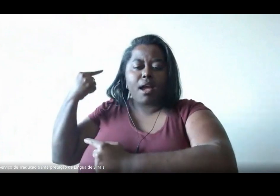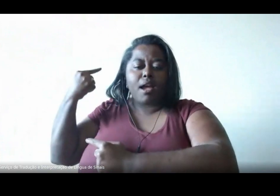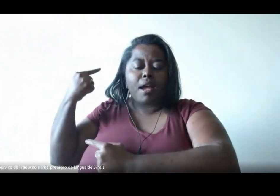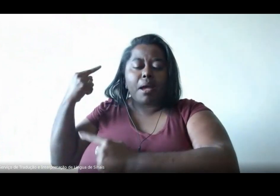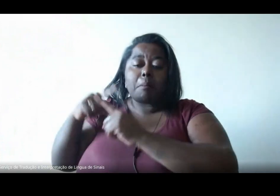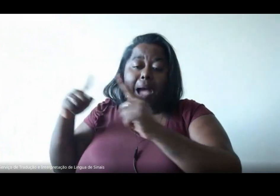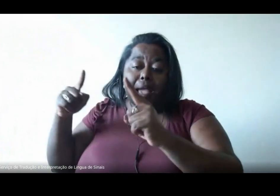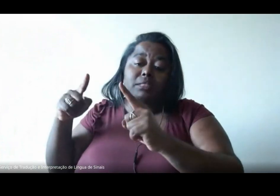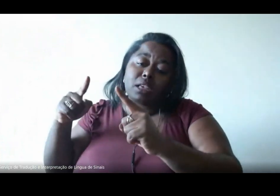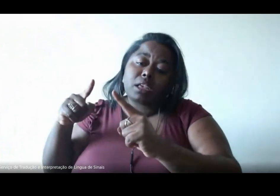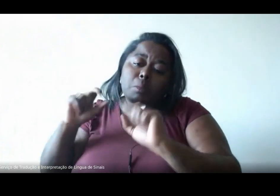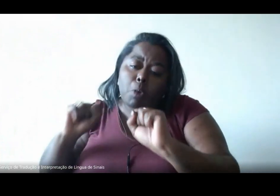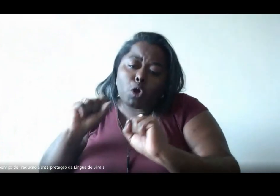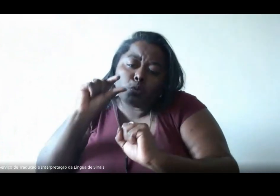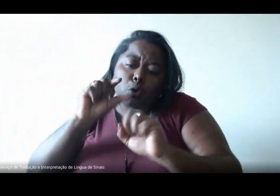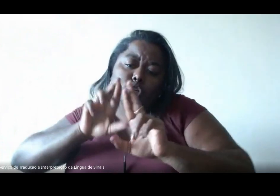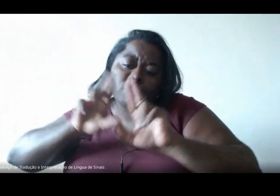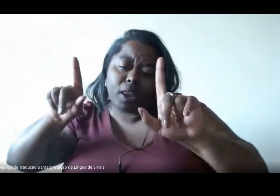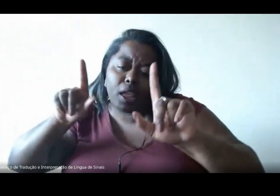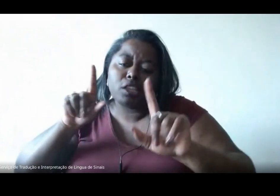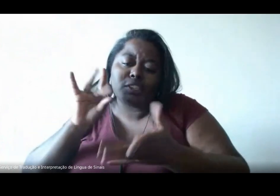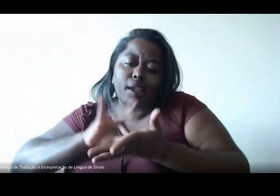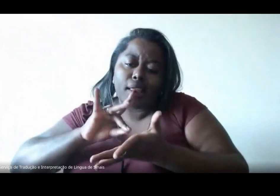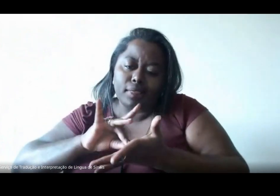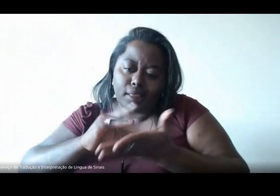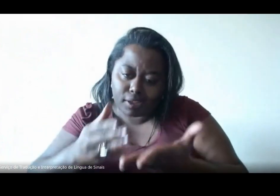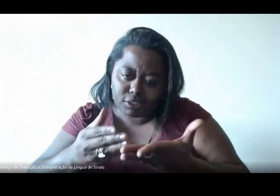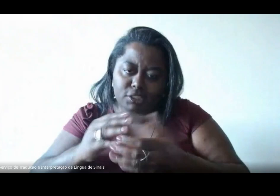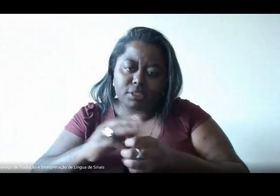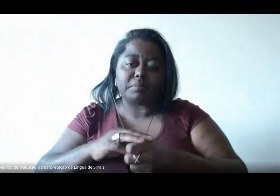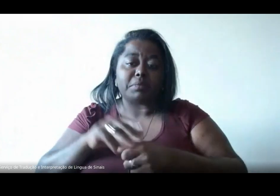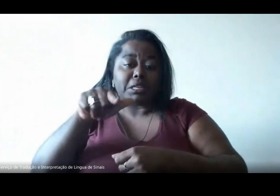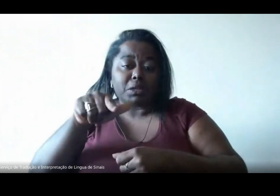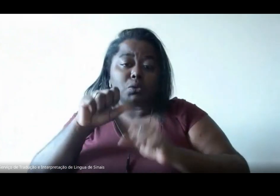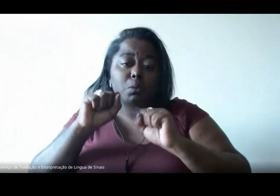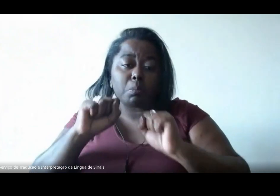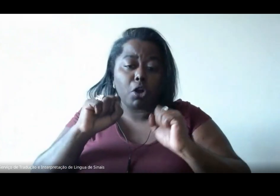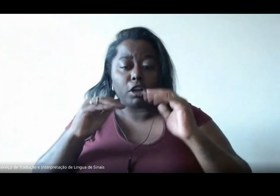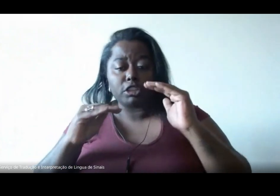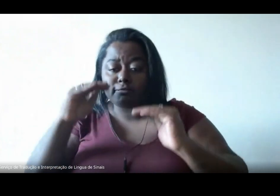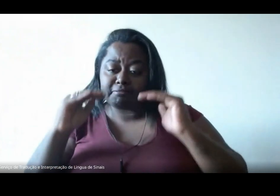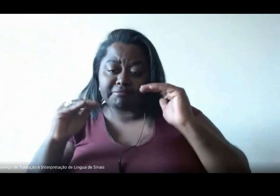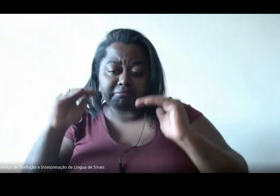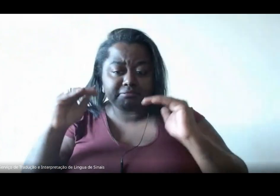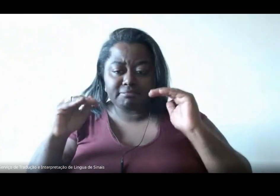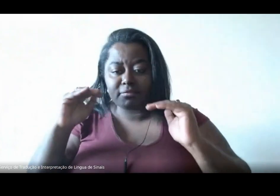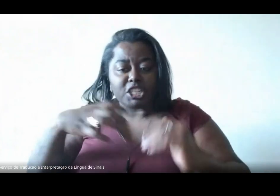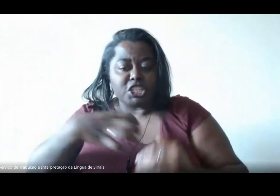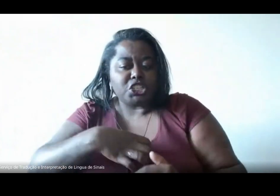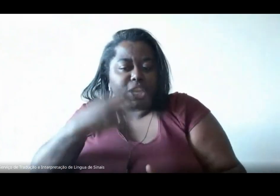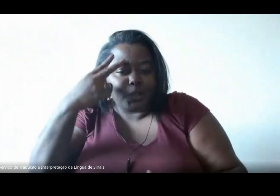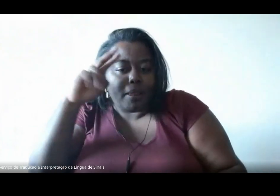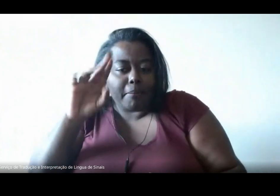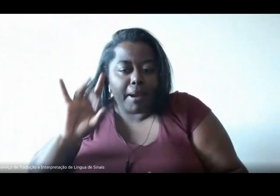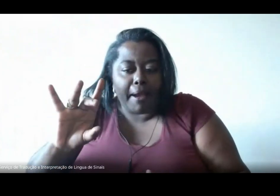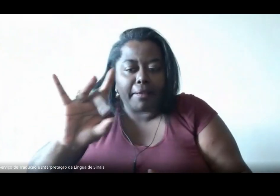que realmente vivemos. É claro, isso pode se dar em doses mínimas, médias ou grandes, né? Cada um tem